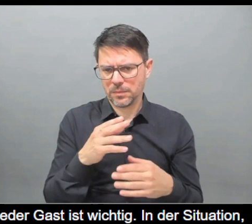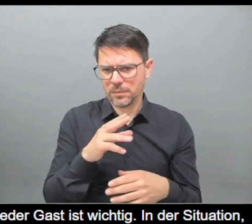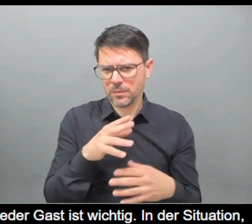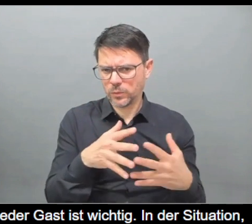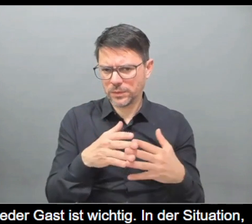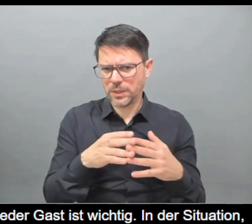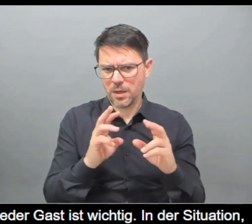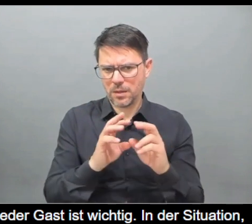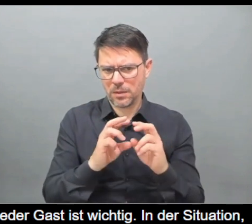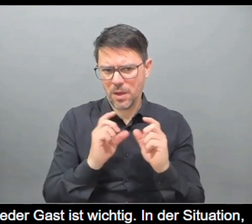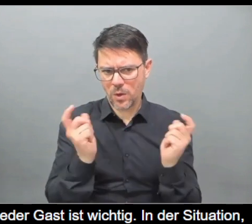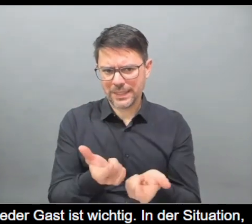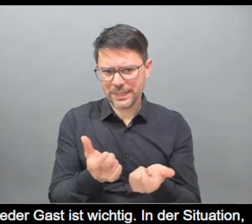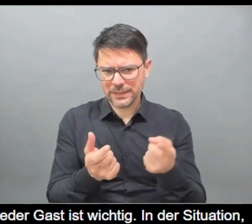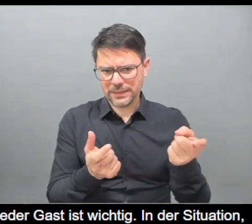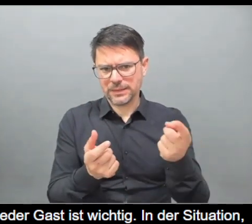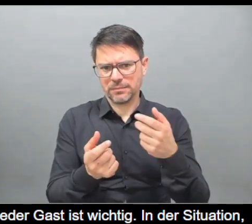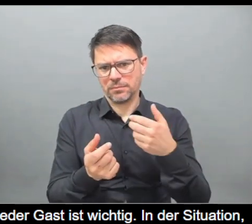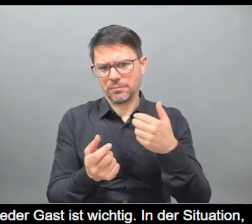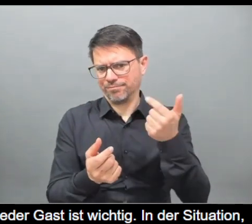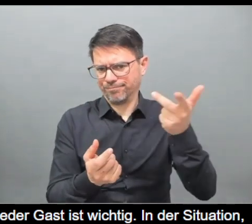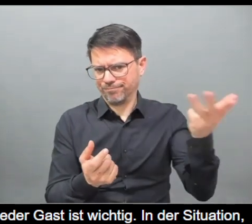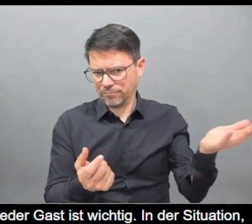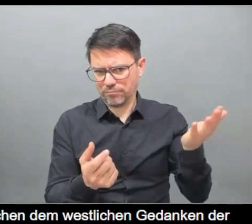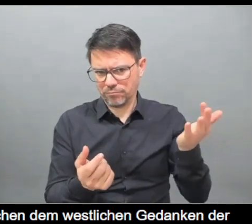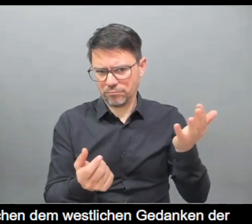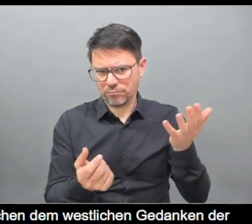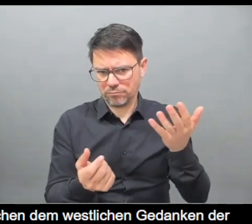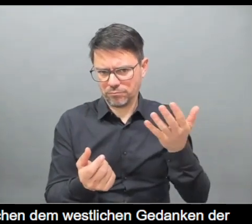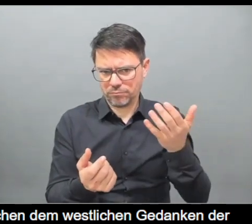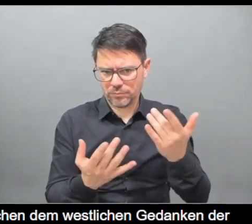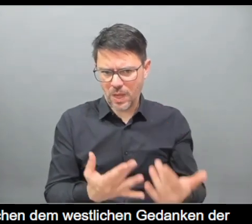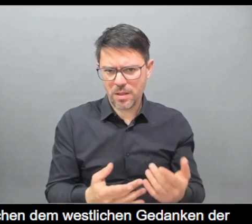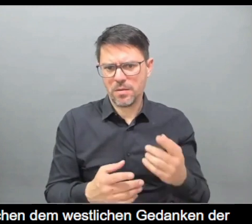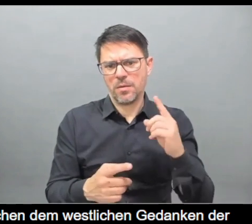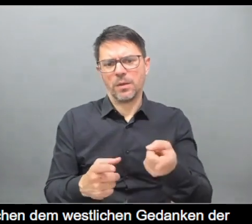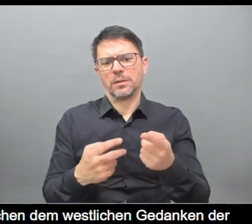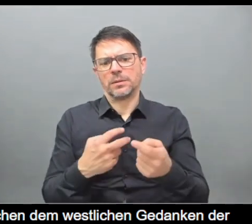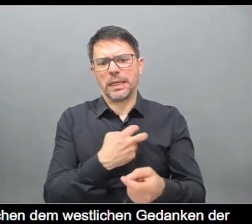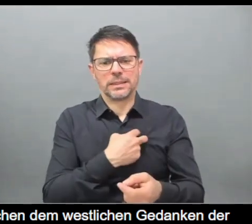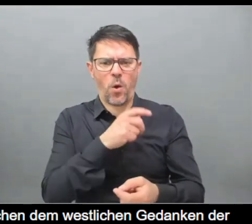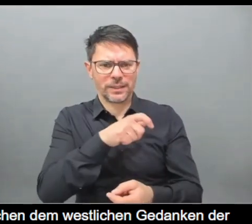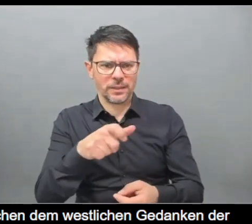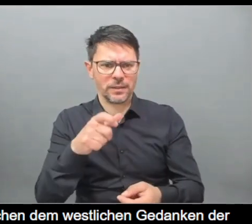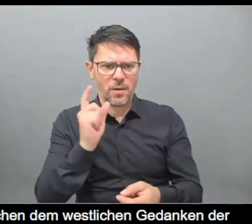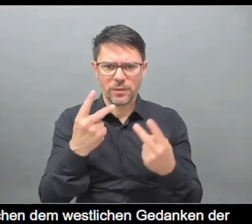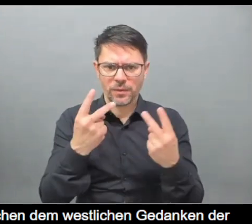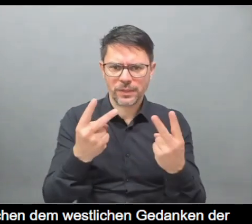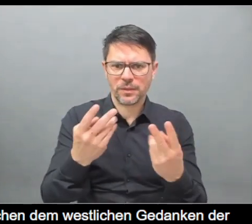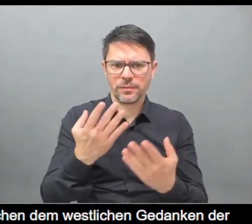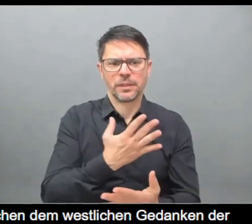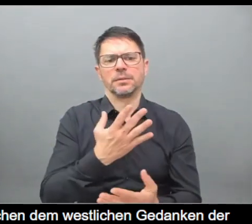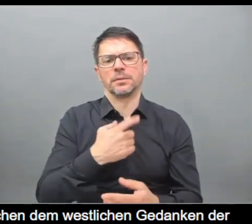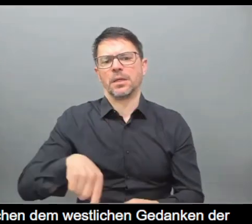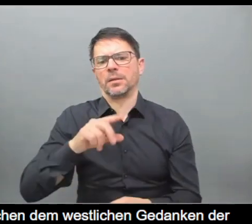und was auch immer ganz zentral ist, die extrem hohe Anzahl von bilateral